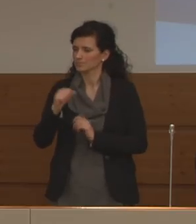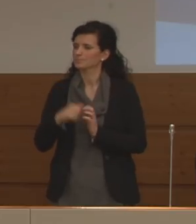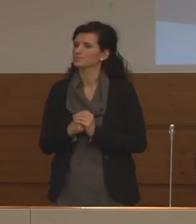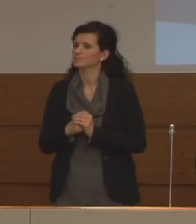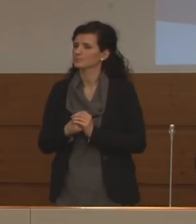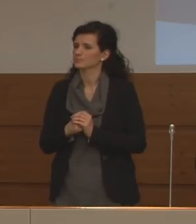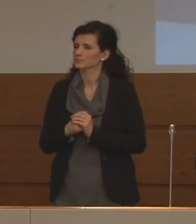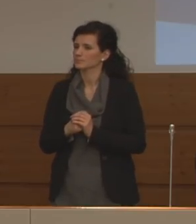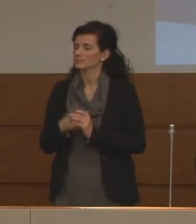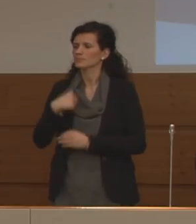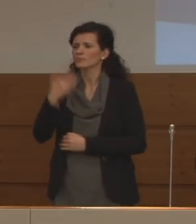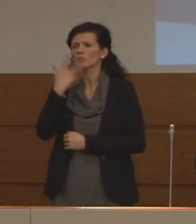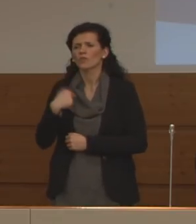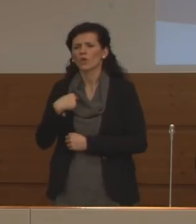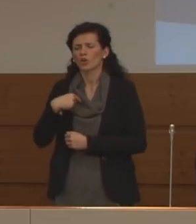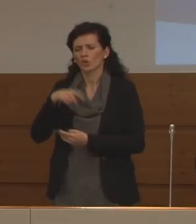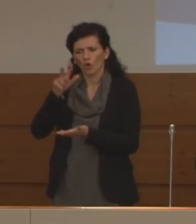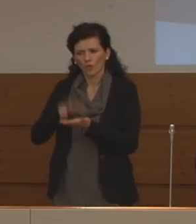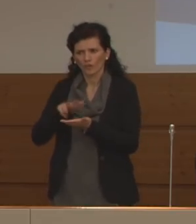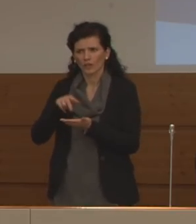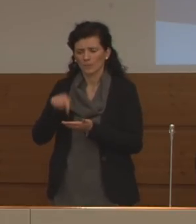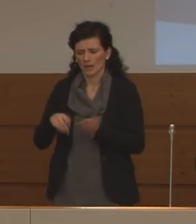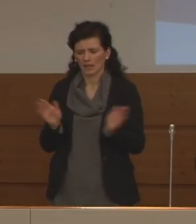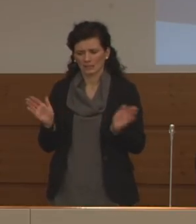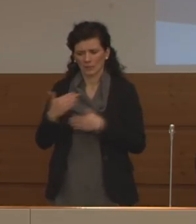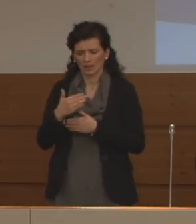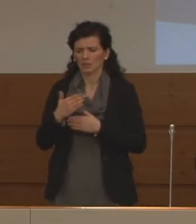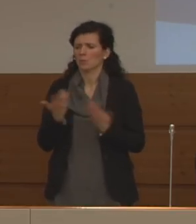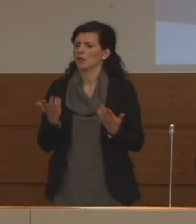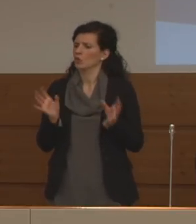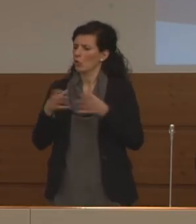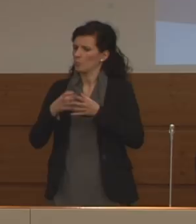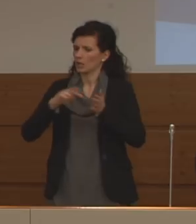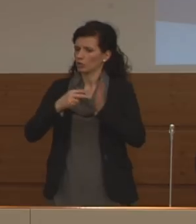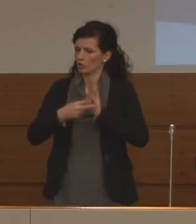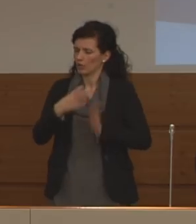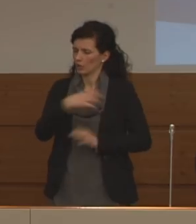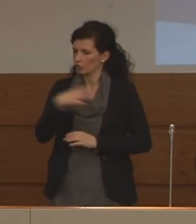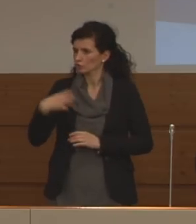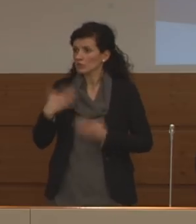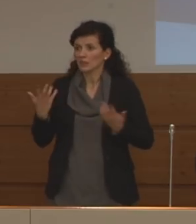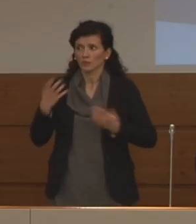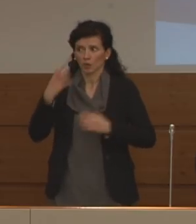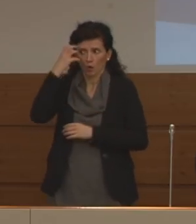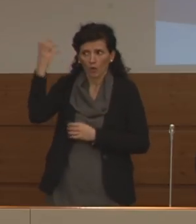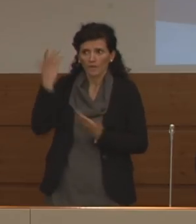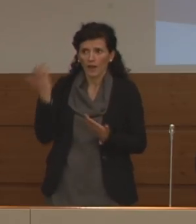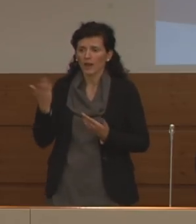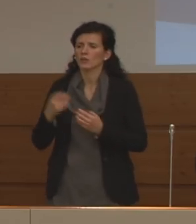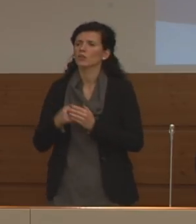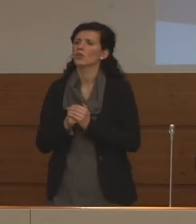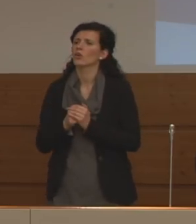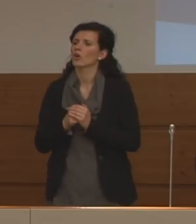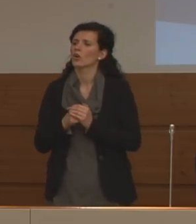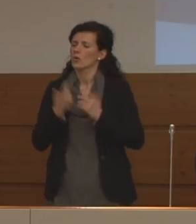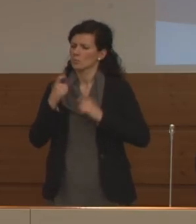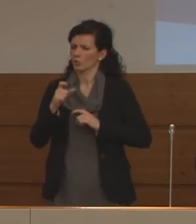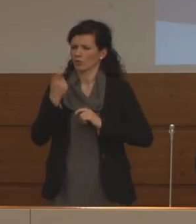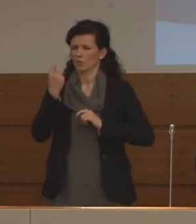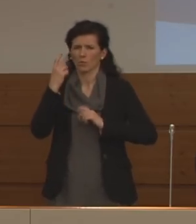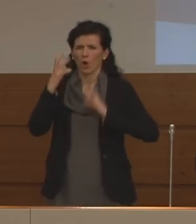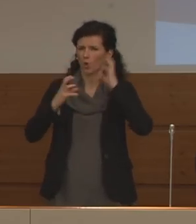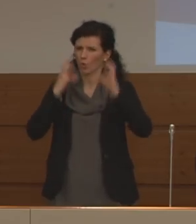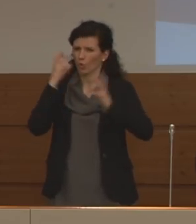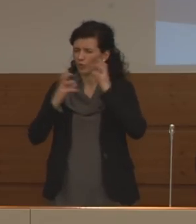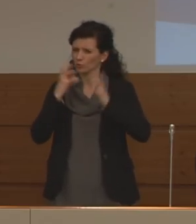riavere conferma dal dipartimento dal comitato tecnico scientifico diciamo dal governo a fronte di una qual certa confusione e di